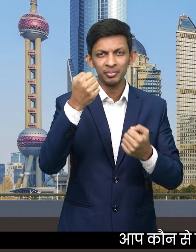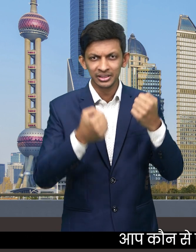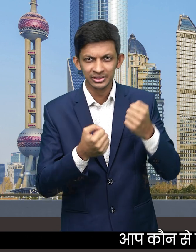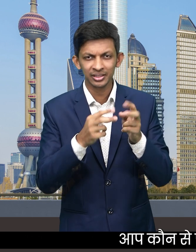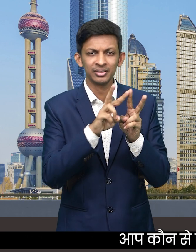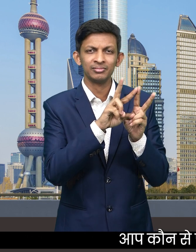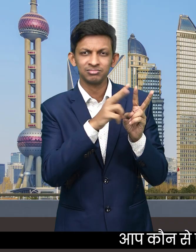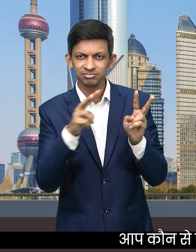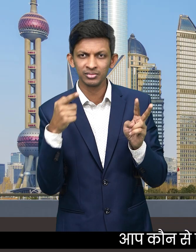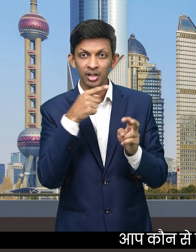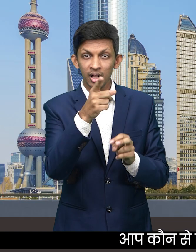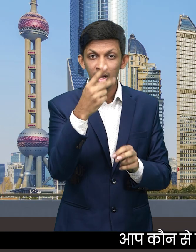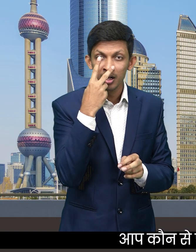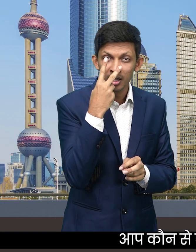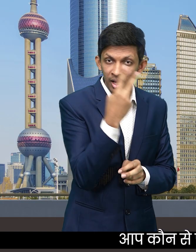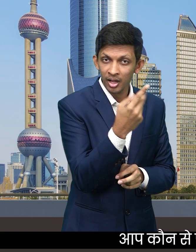हैं?